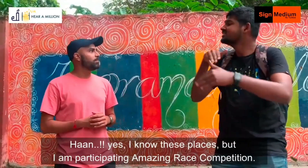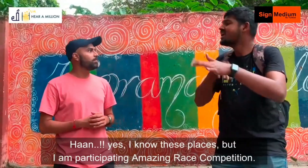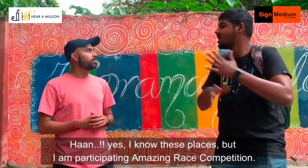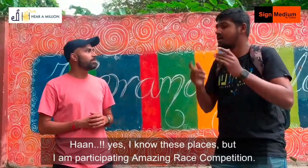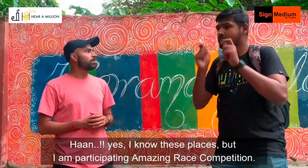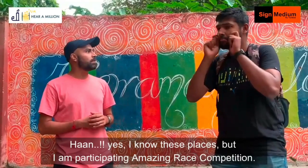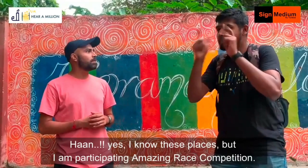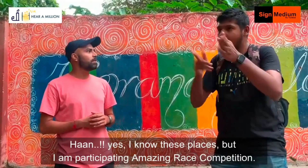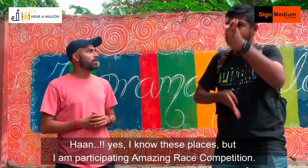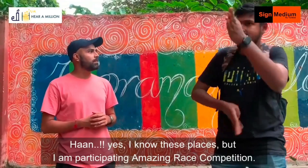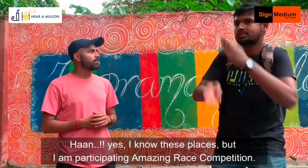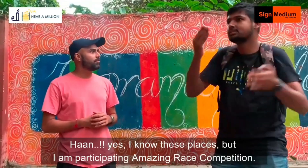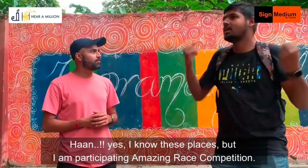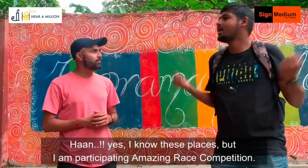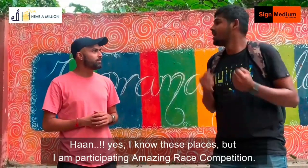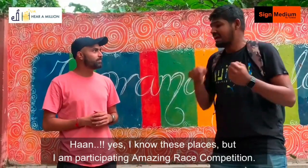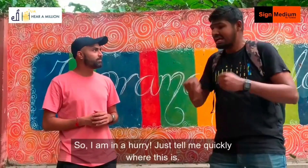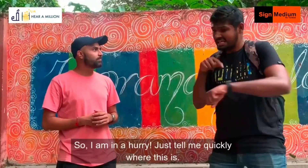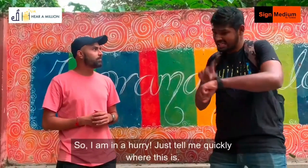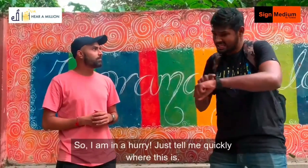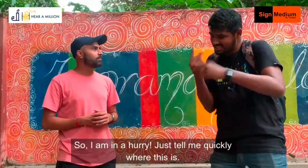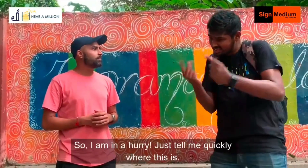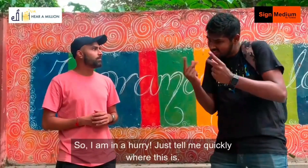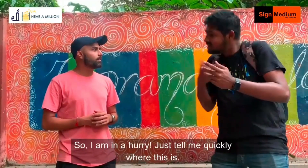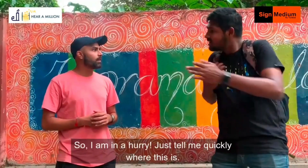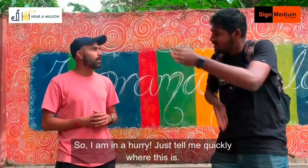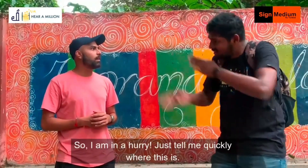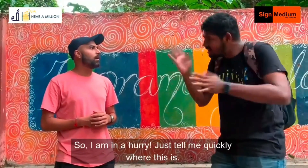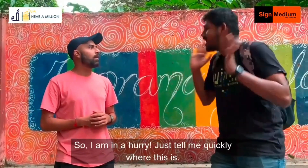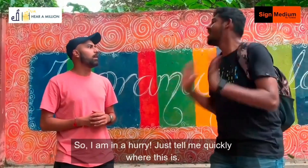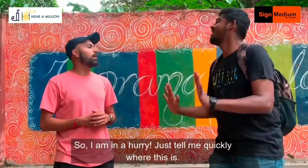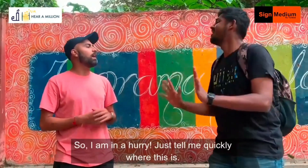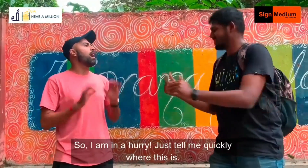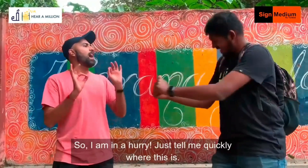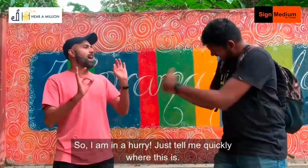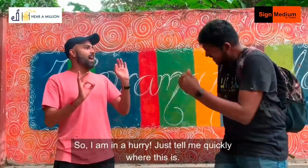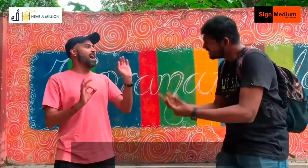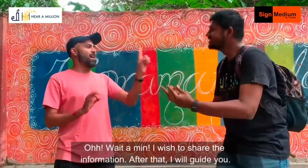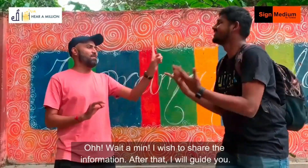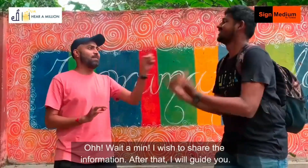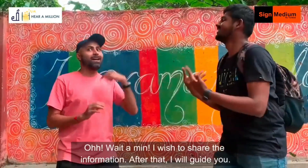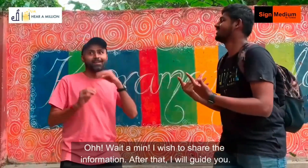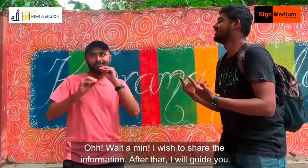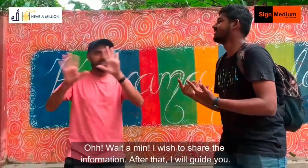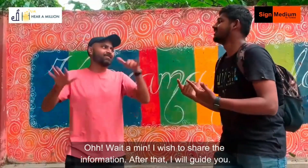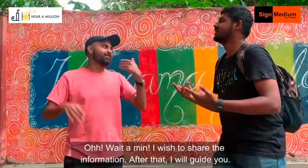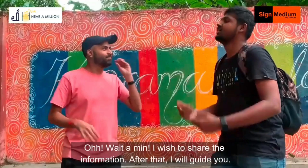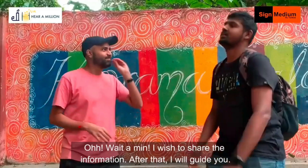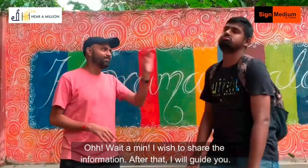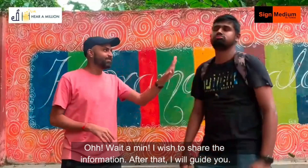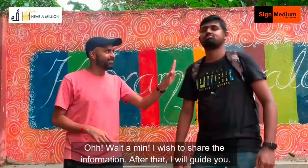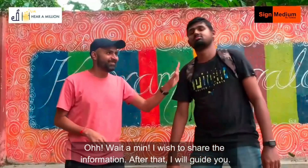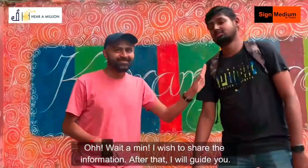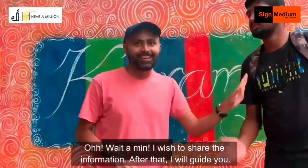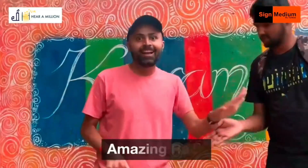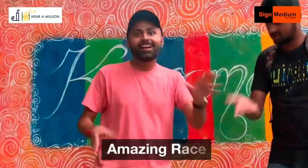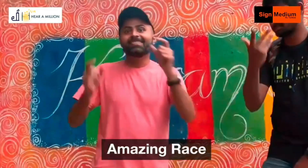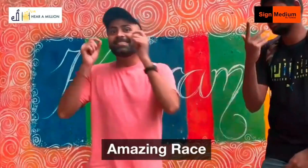प्रतियोगिता में भाग ले रहा हूं जिसके लिए मुझे जल्दी पहुंचना है इसलिए मैं तुमसे पूछ रहा हूं जल्दी बताओ मुझे सबको एक जानकारी देने दो फिर बताता हूं